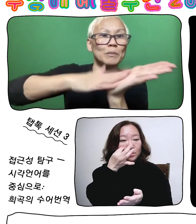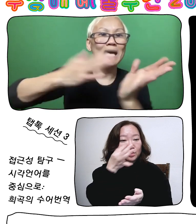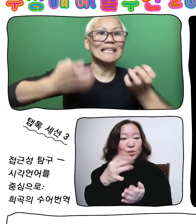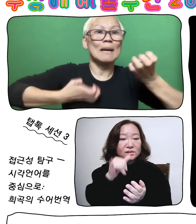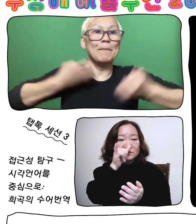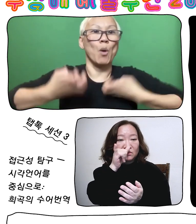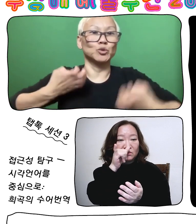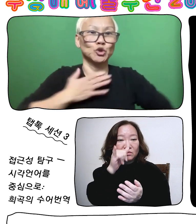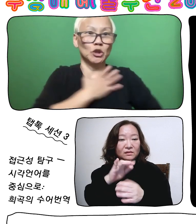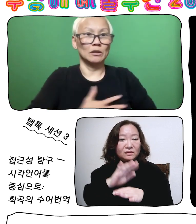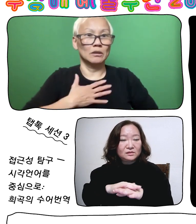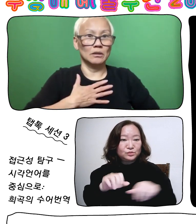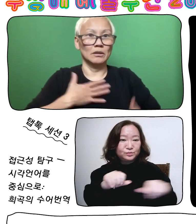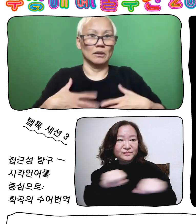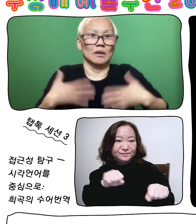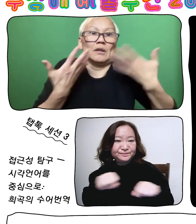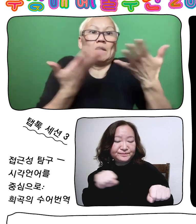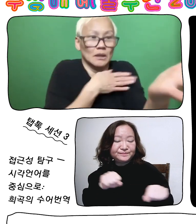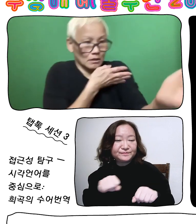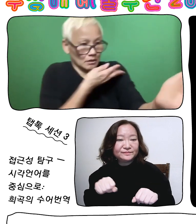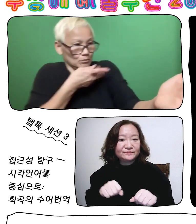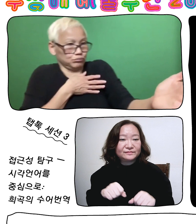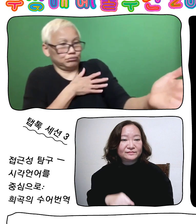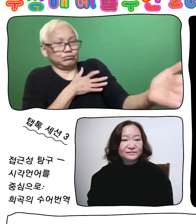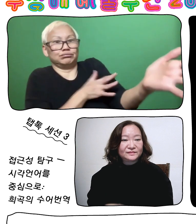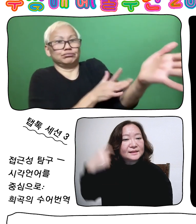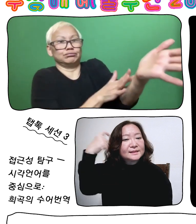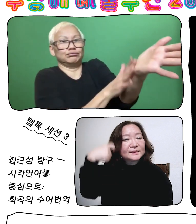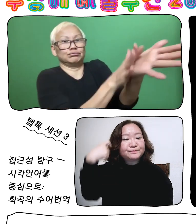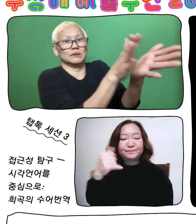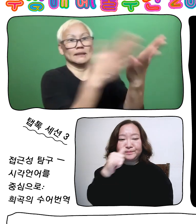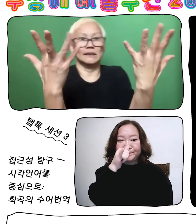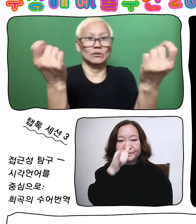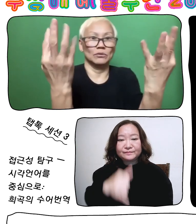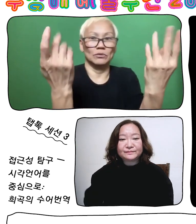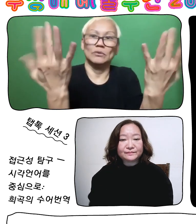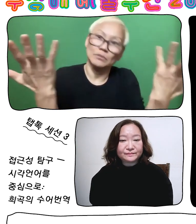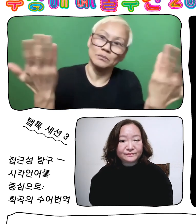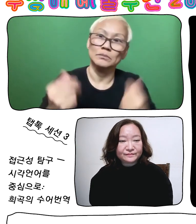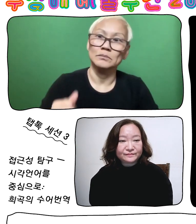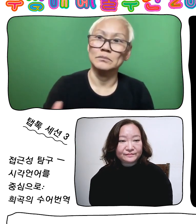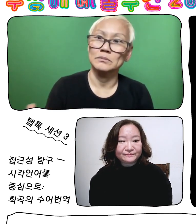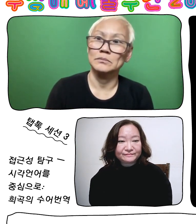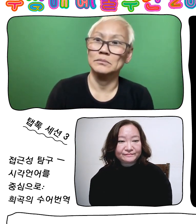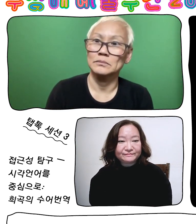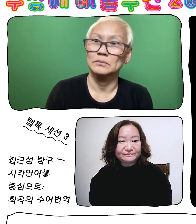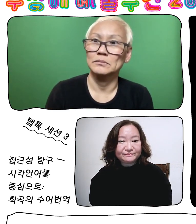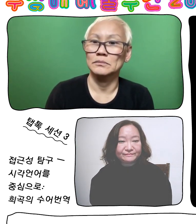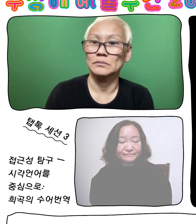예를 들어 끊어지는 정도, 반복, 강약 등에 의해 구분이 생깁니다.